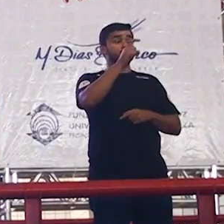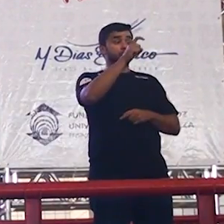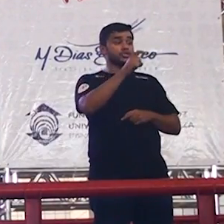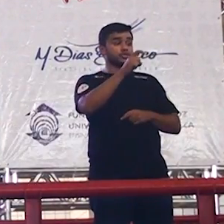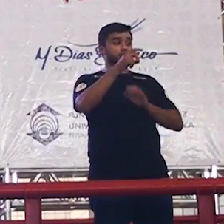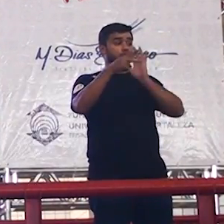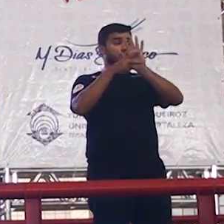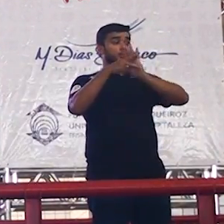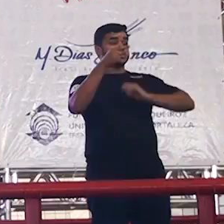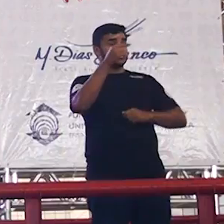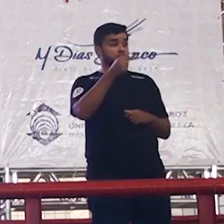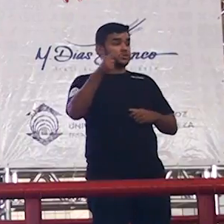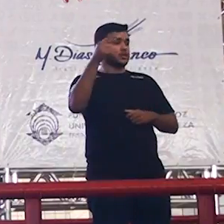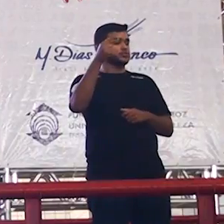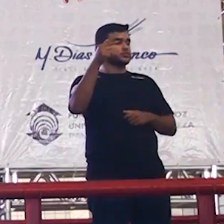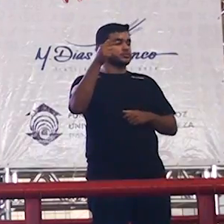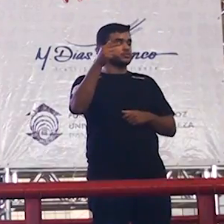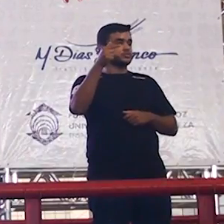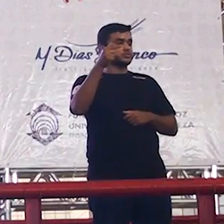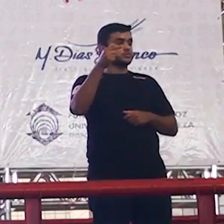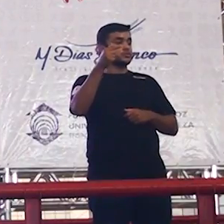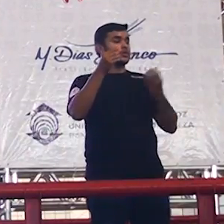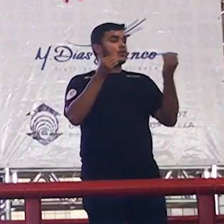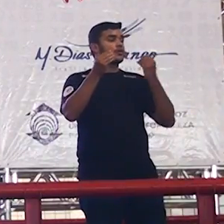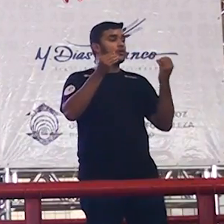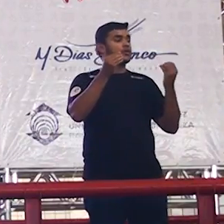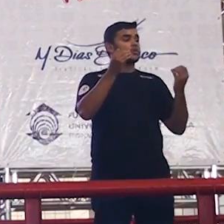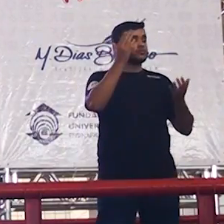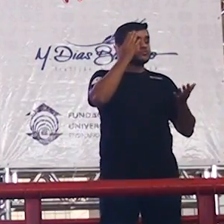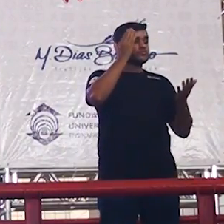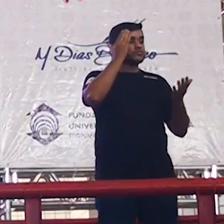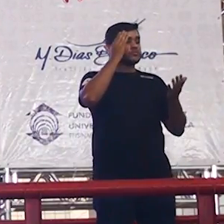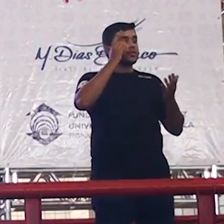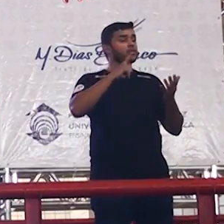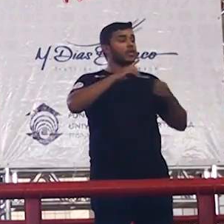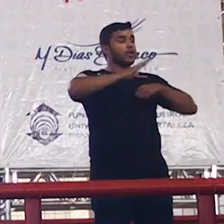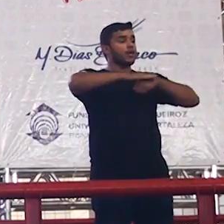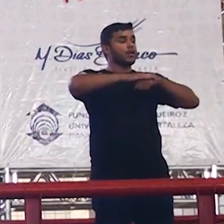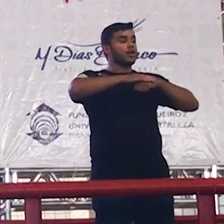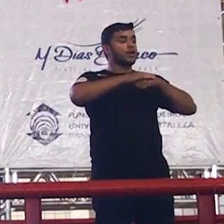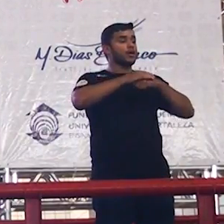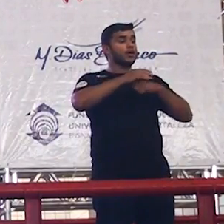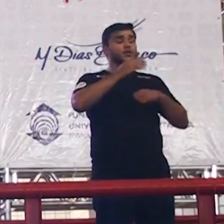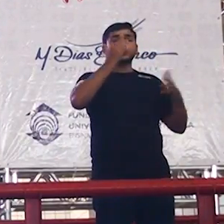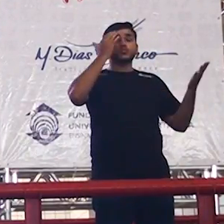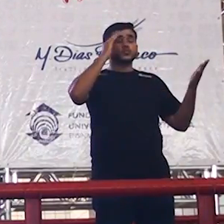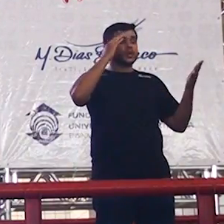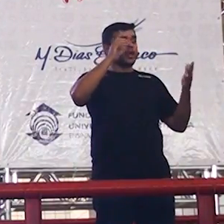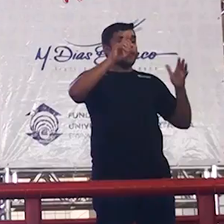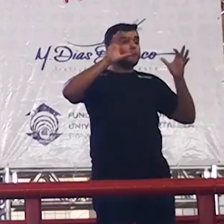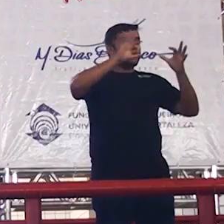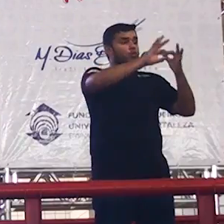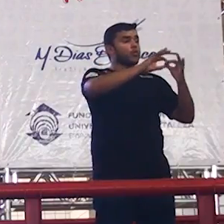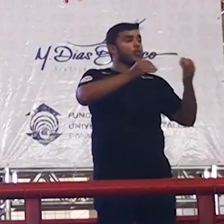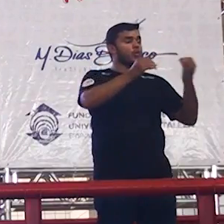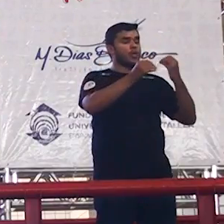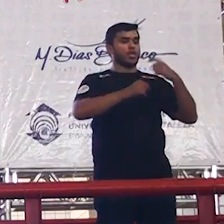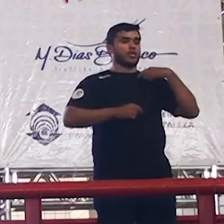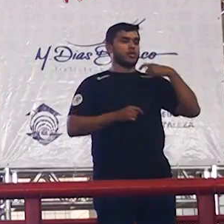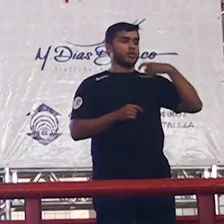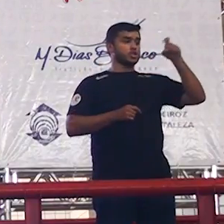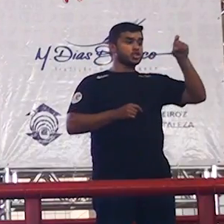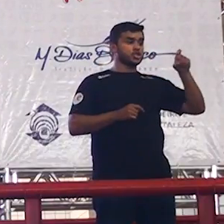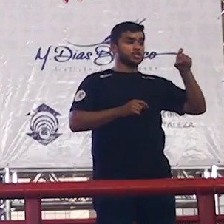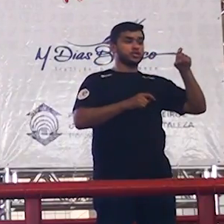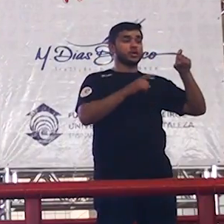nós chamamos de termo independente. É aquele termo que não está ligado ao X. Então, é o